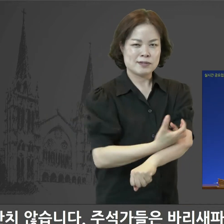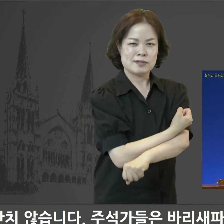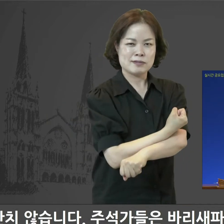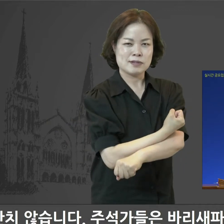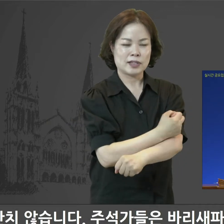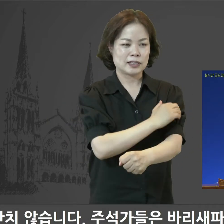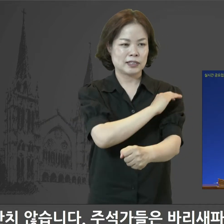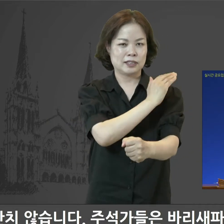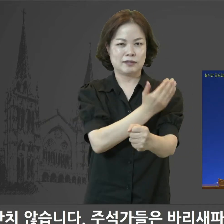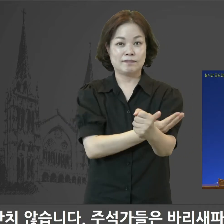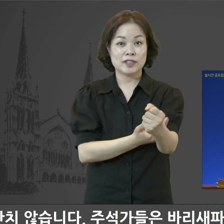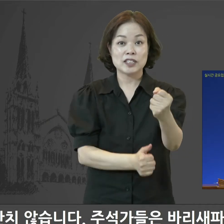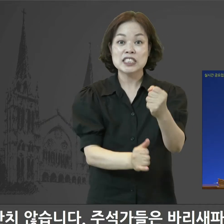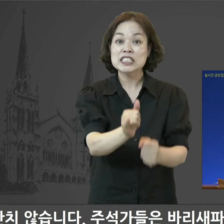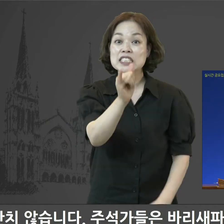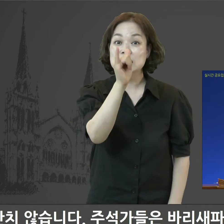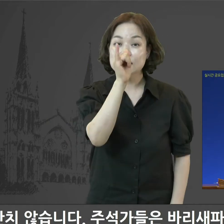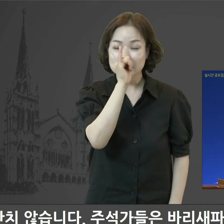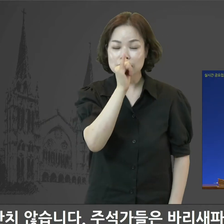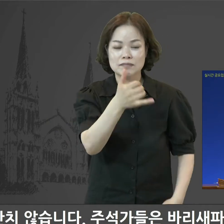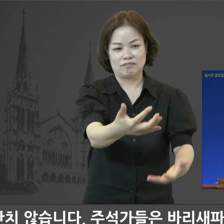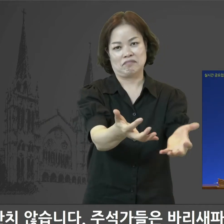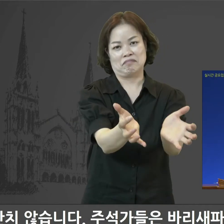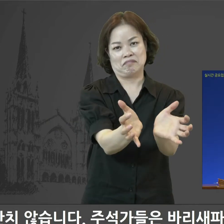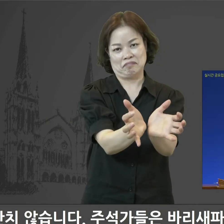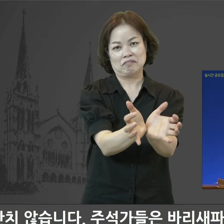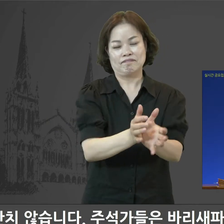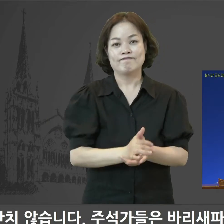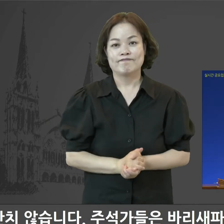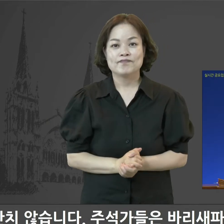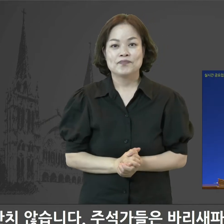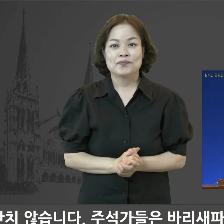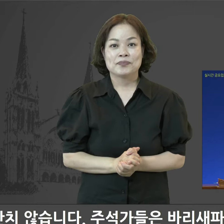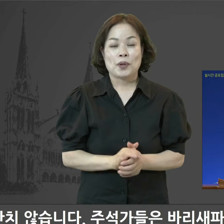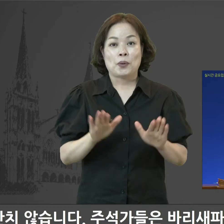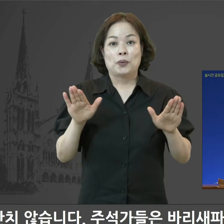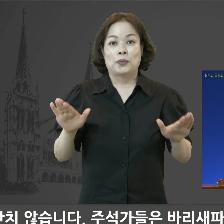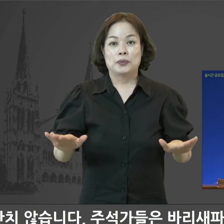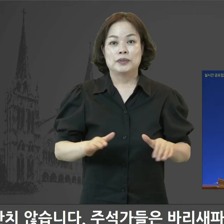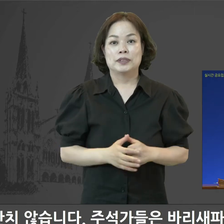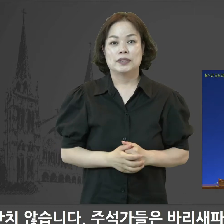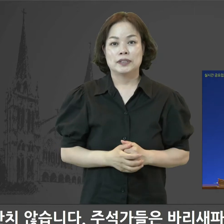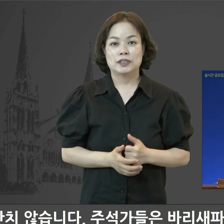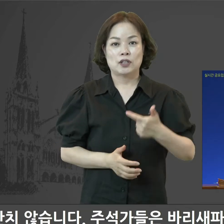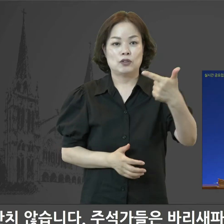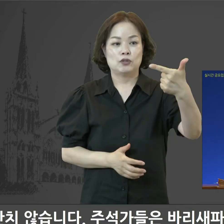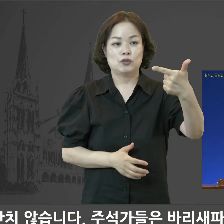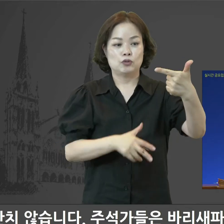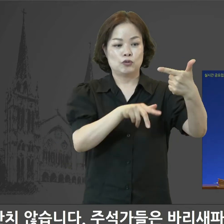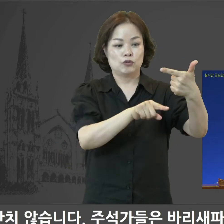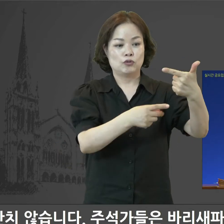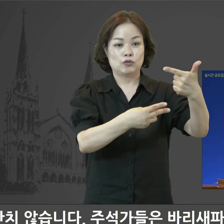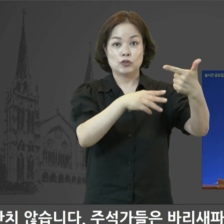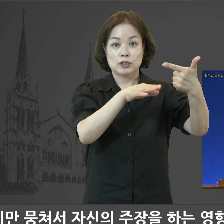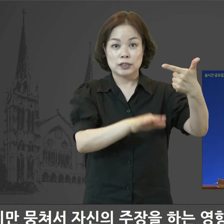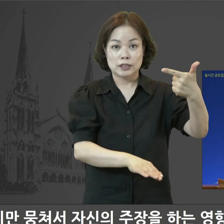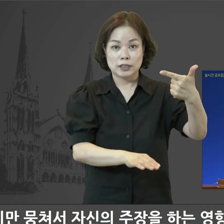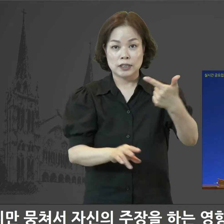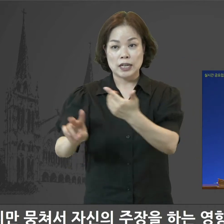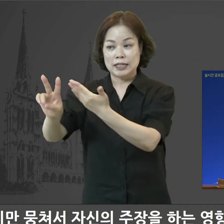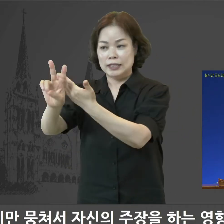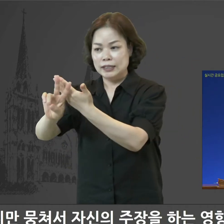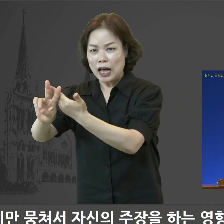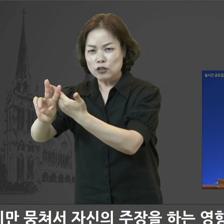꽤 있는 사람들이었다. 이렇게 정리해두면 맞겠습니다. 그래서 이제 오늘 6절 이하부터는